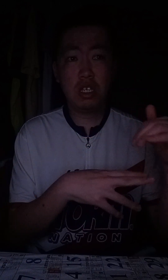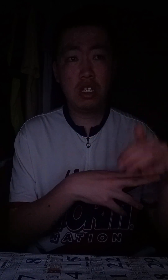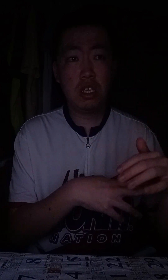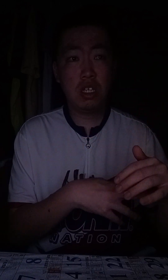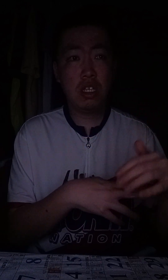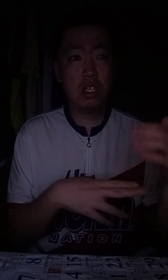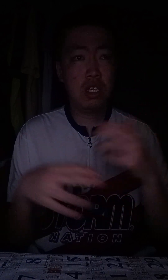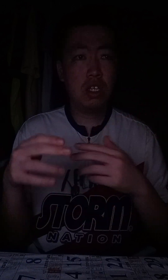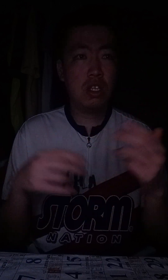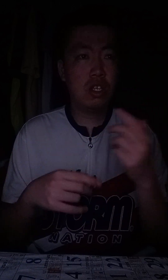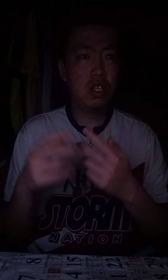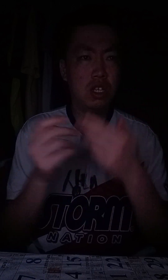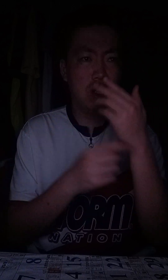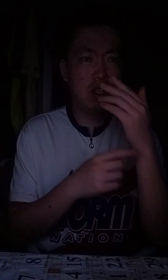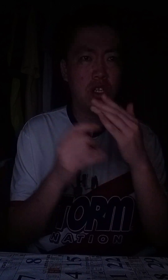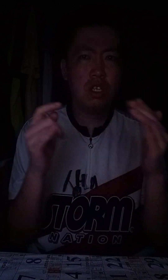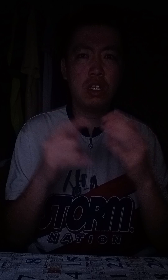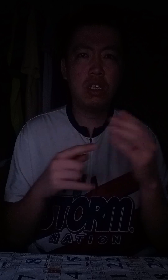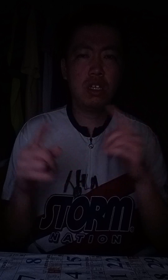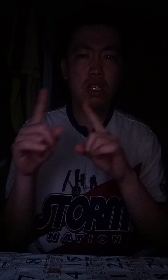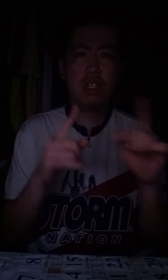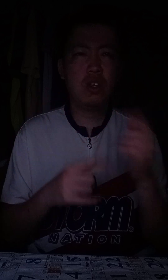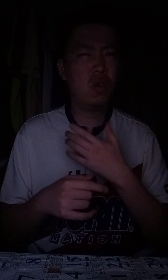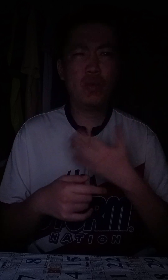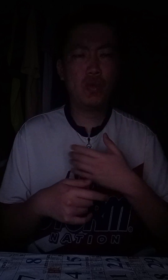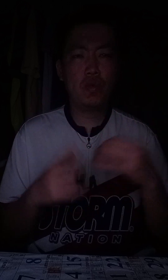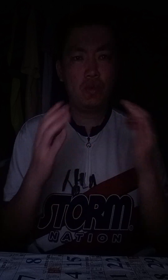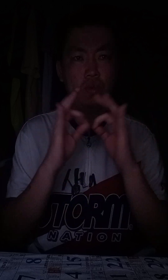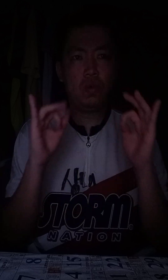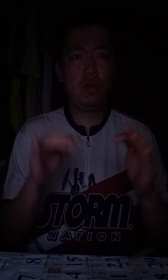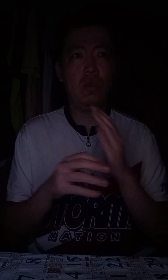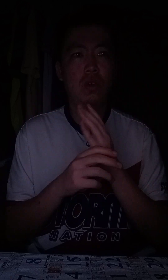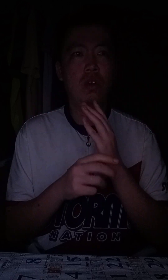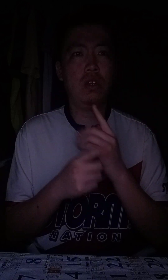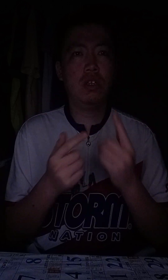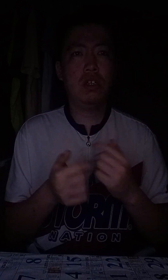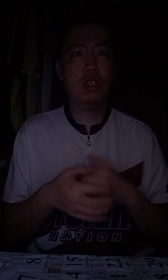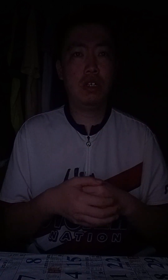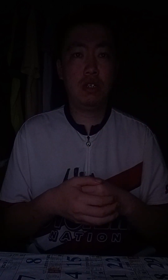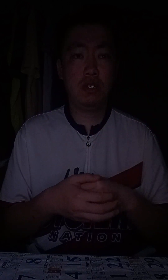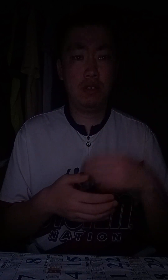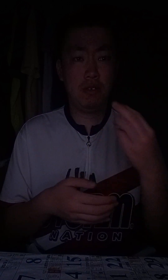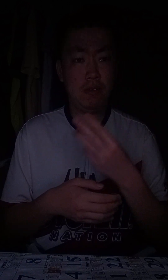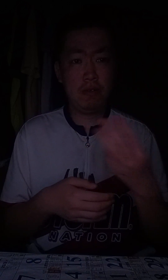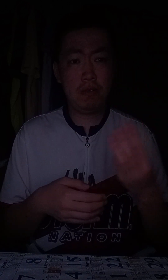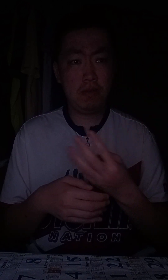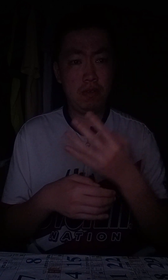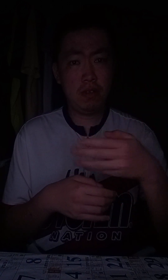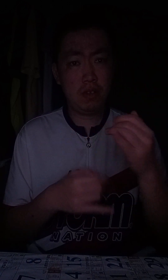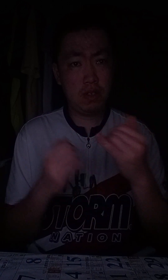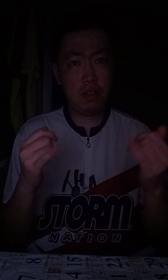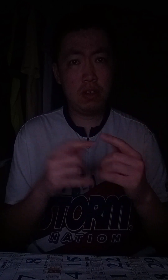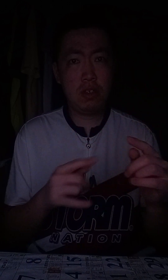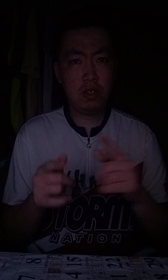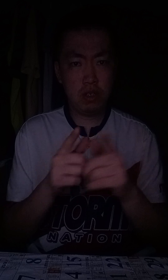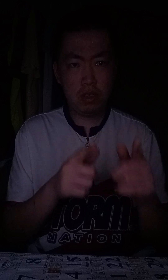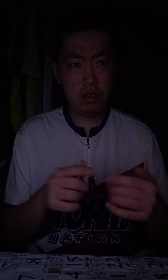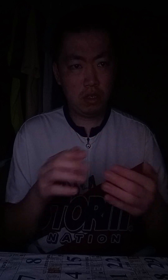않았다면 인명피해도 날 법한 아찔한 순간이었습니다. 이제 이상이 있다 싶어서 이제 그 하단 오고 있어 혼이 내려주고 이